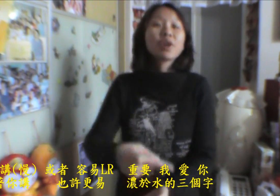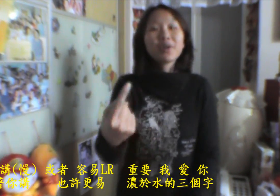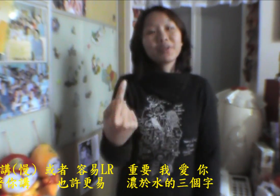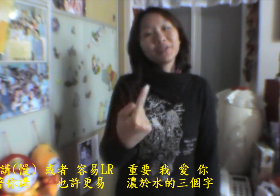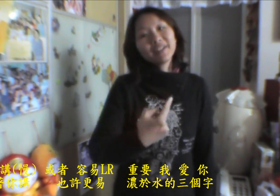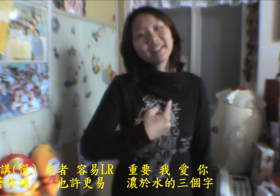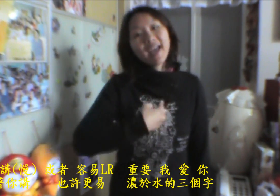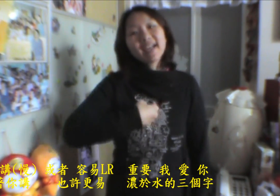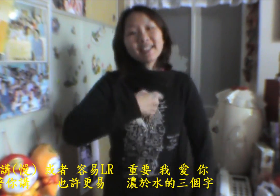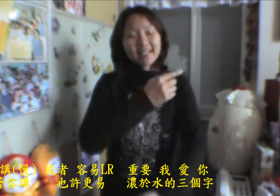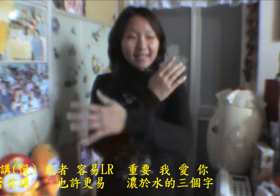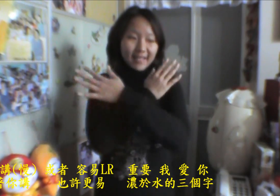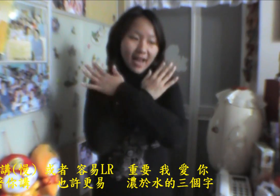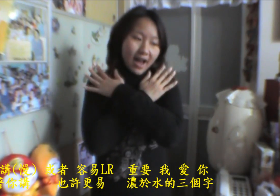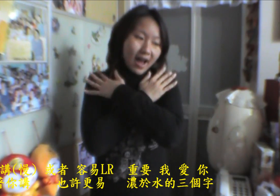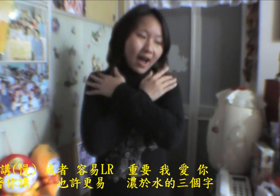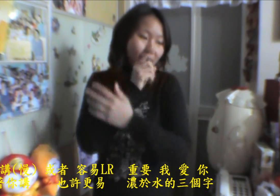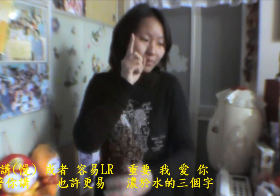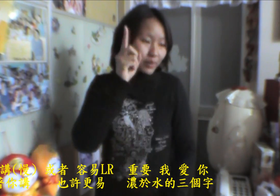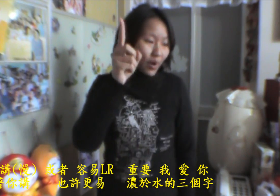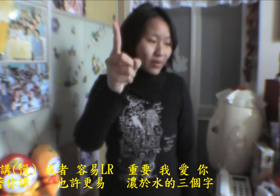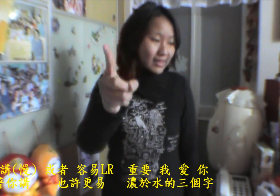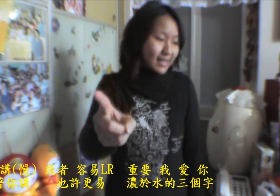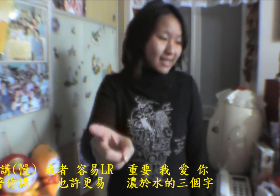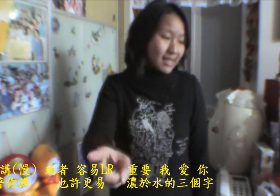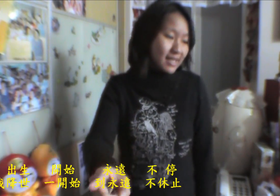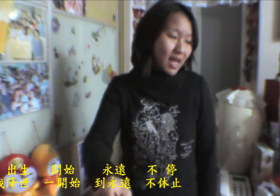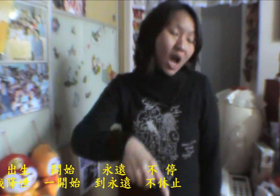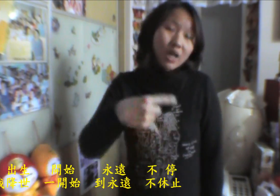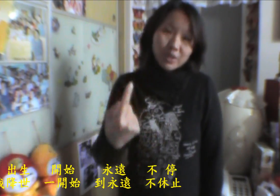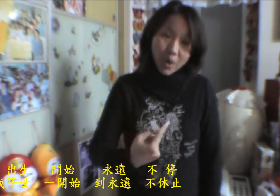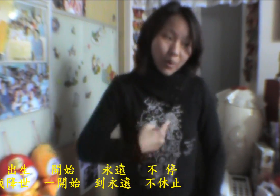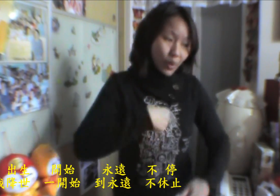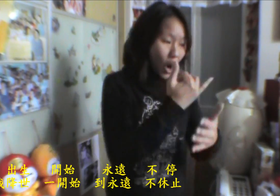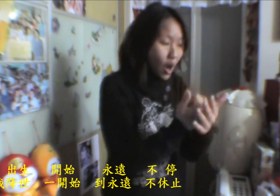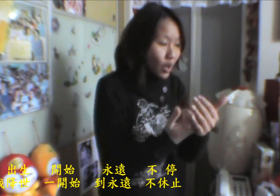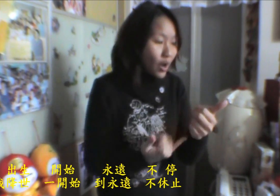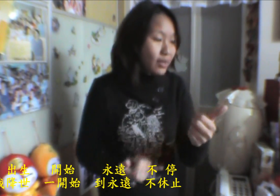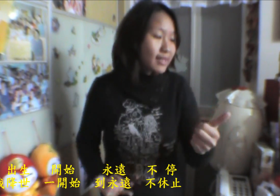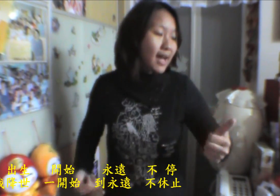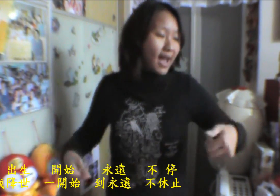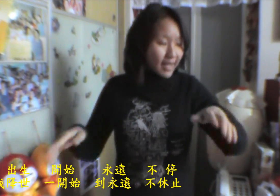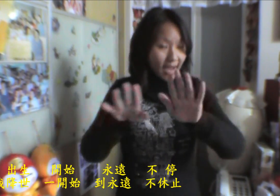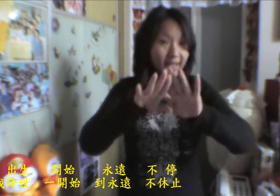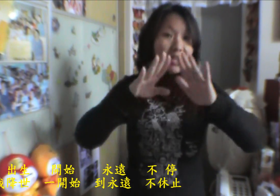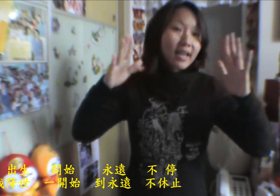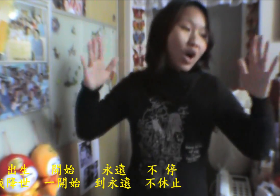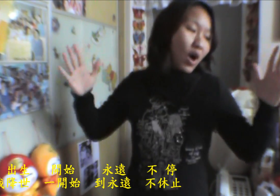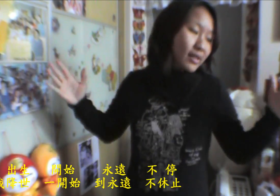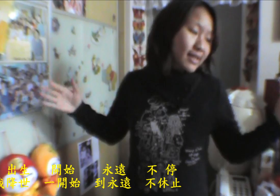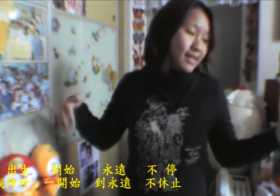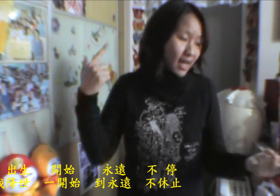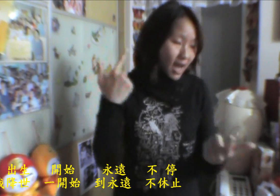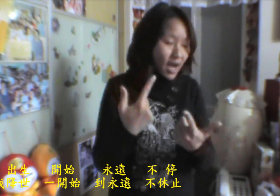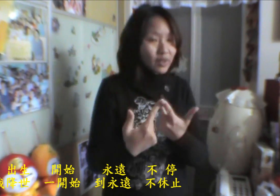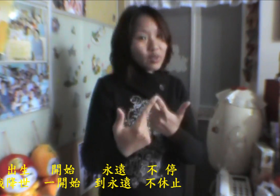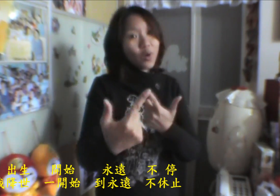水的沙可知，從我降世一開始到